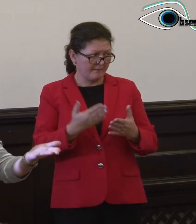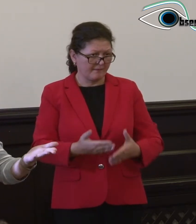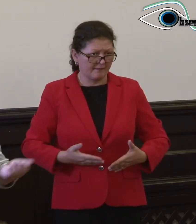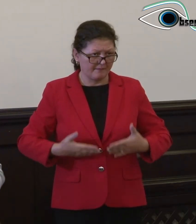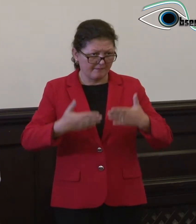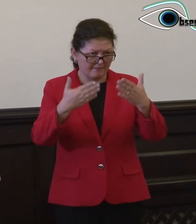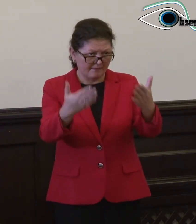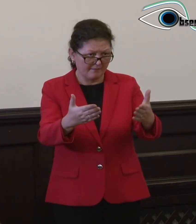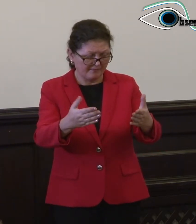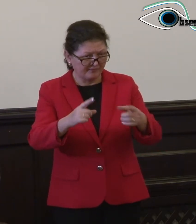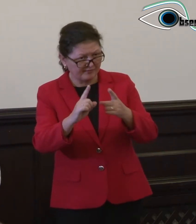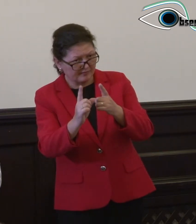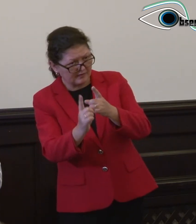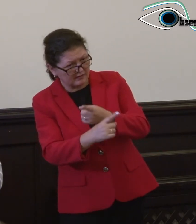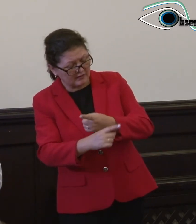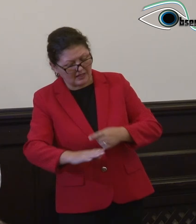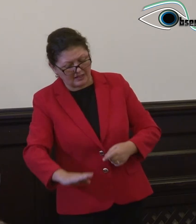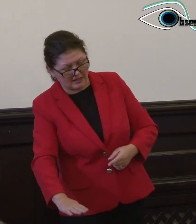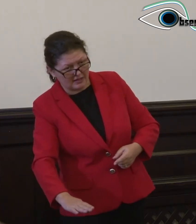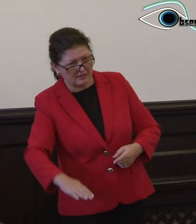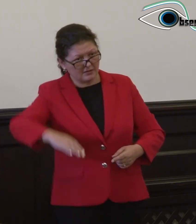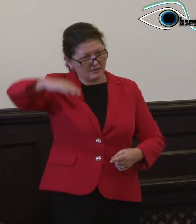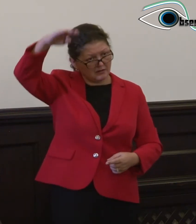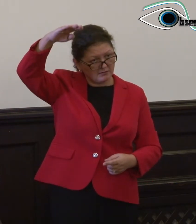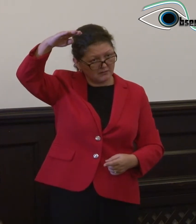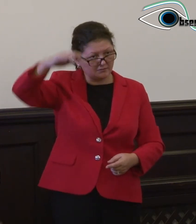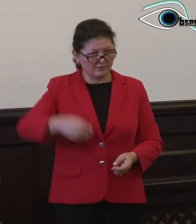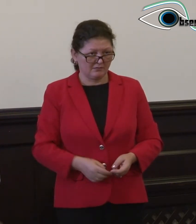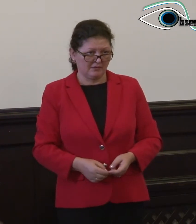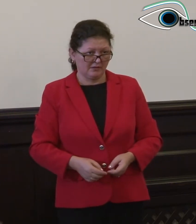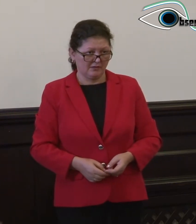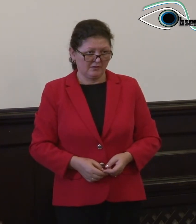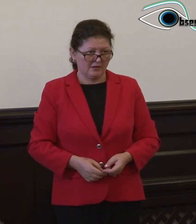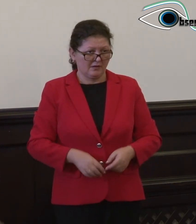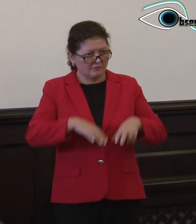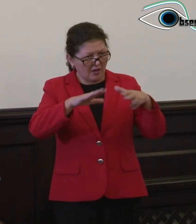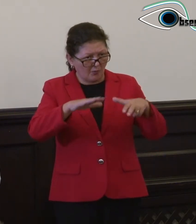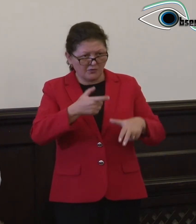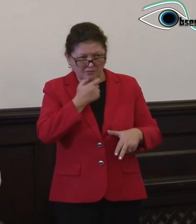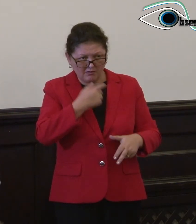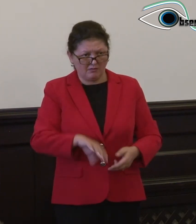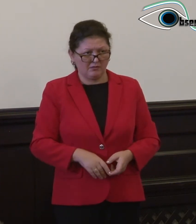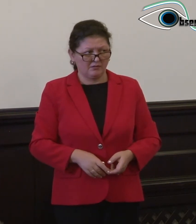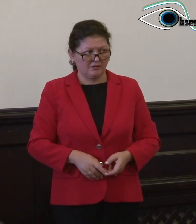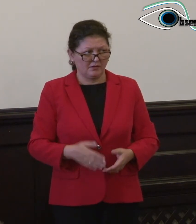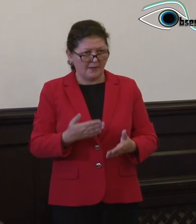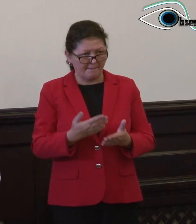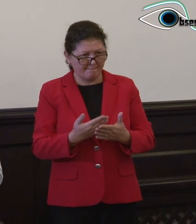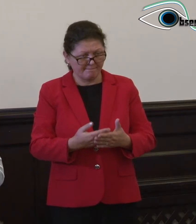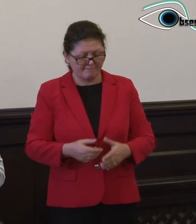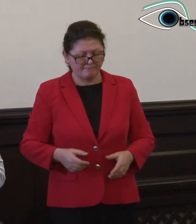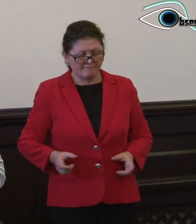asigura tranziția copilului la viața adultă și a Comisiei pentru Protecția